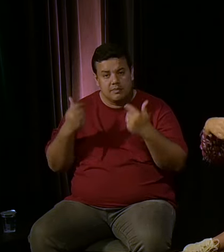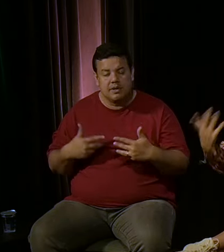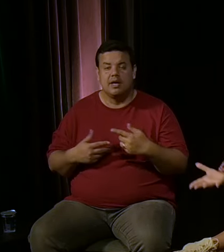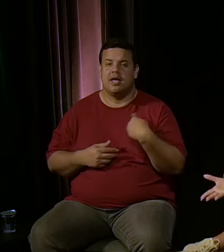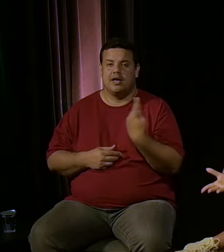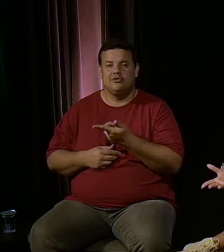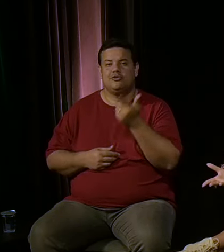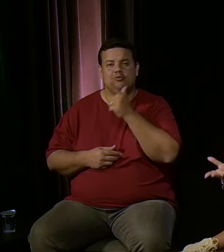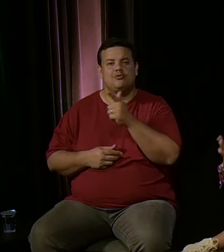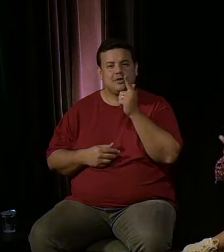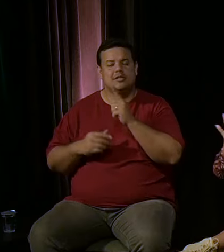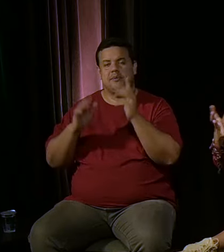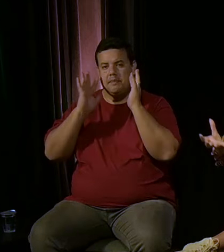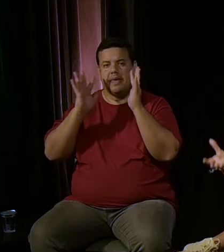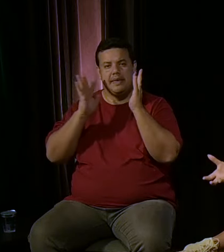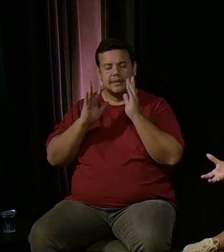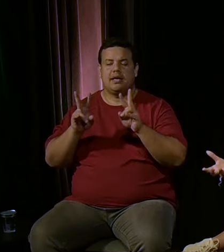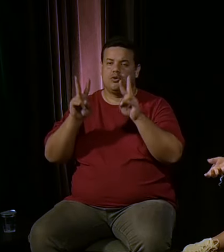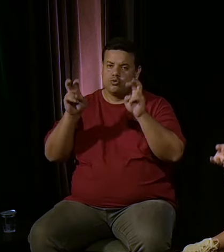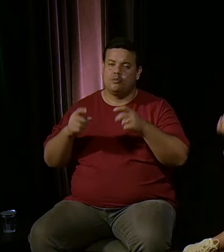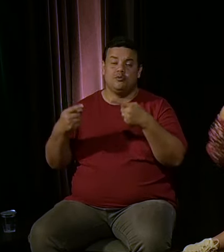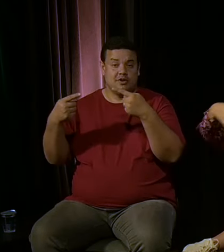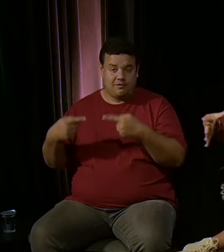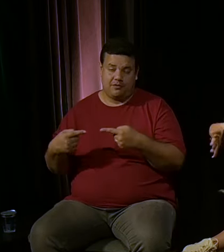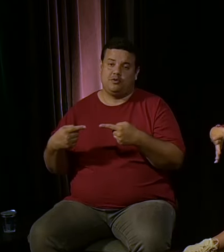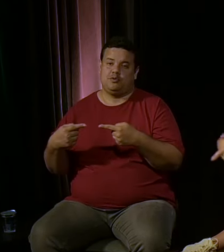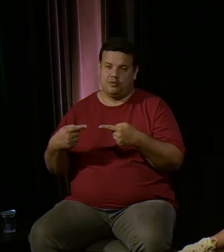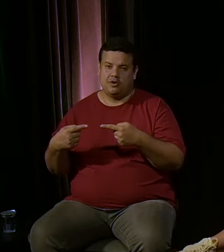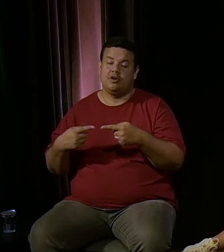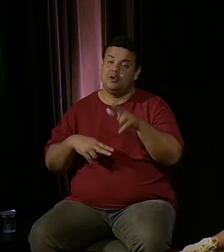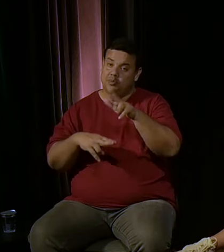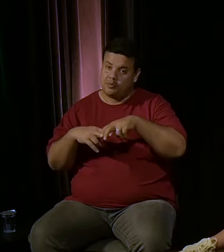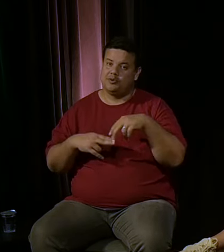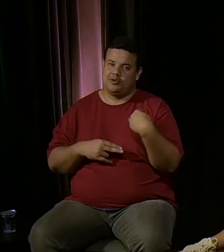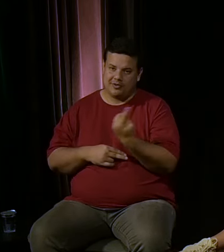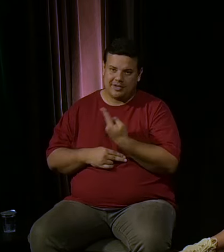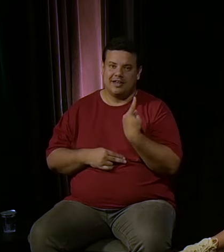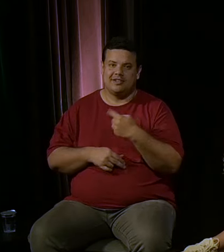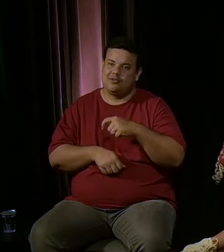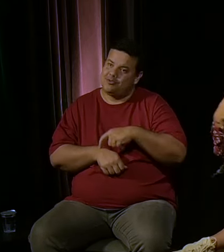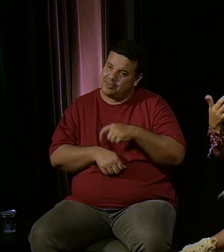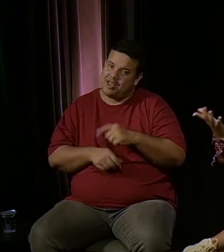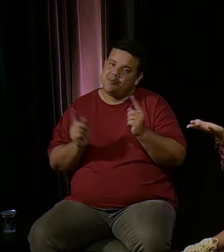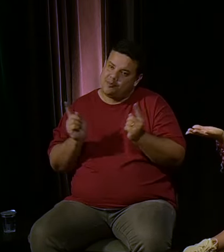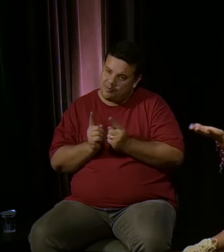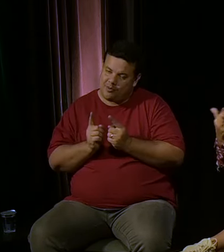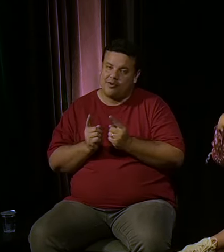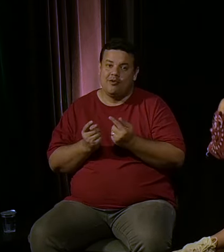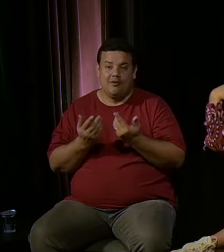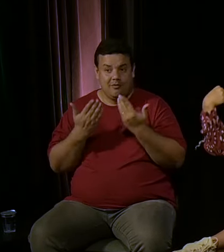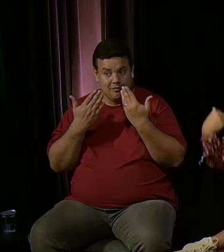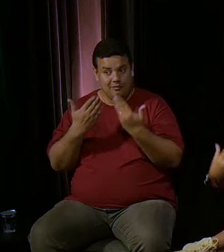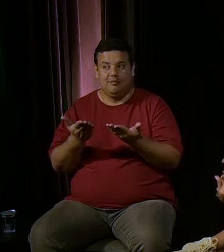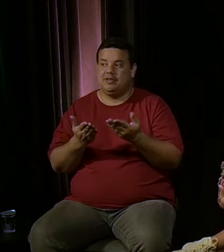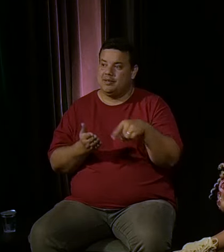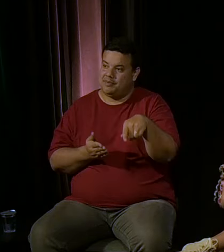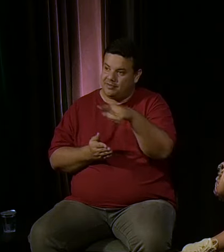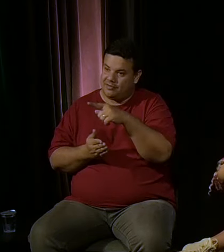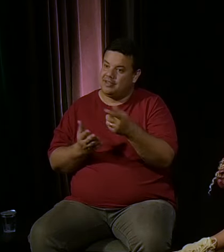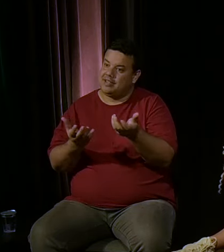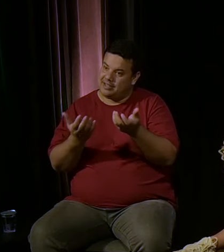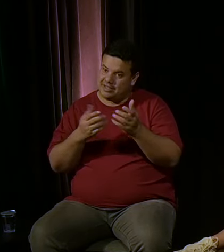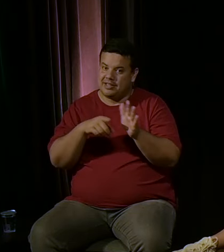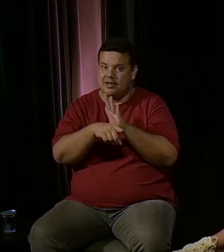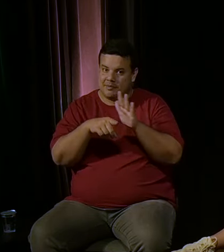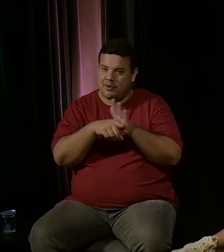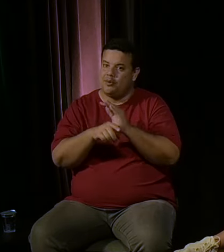assentar e pensar sobre eles. Assim, o desafio é esse. E justamente por isso a gente também tem pouco tempo. Eu vou passar aqui para vocês, se alguém quiser fazer uma